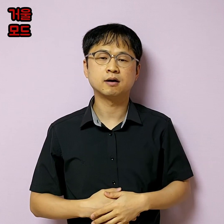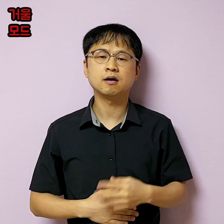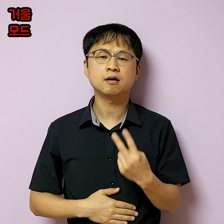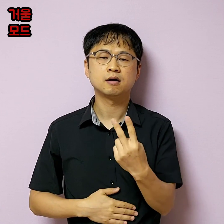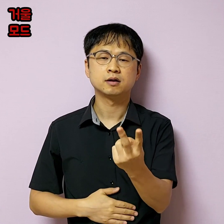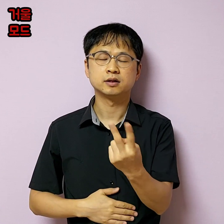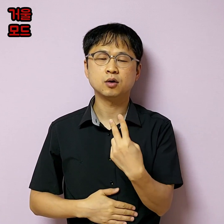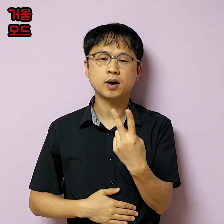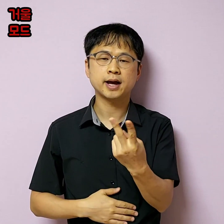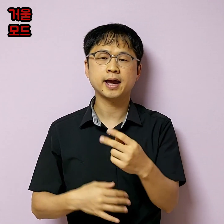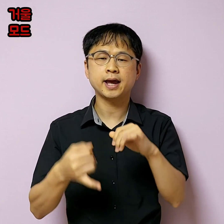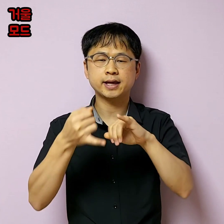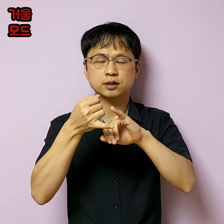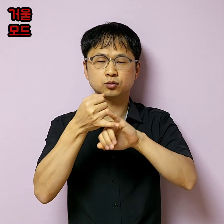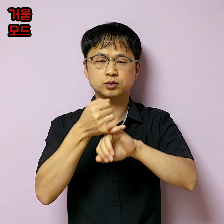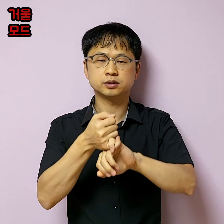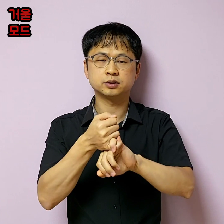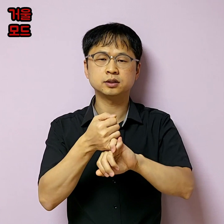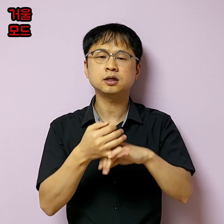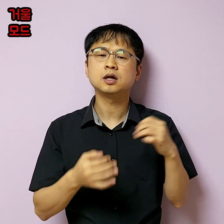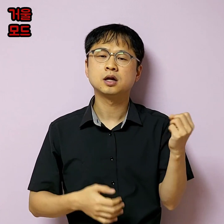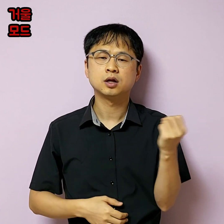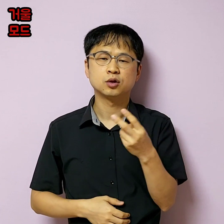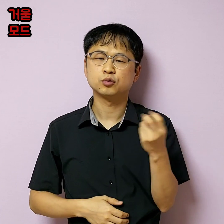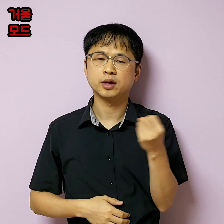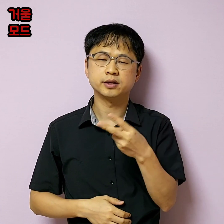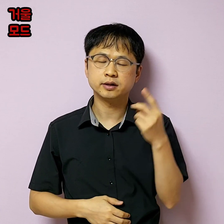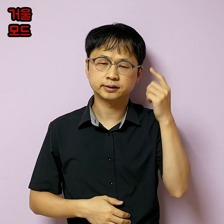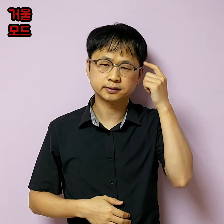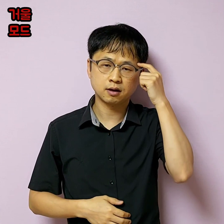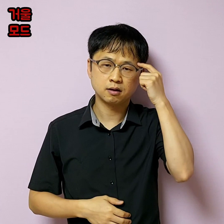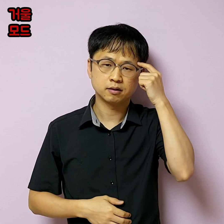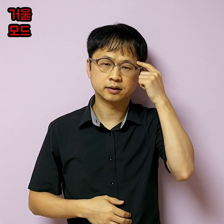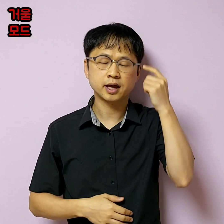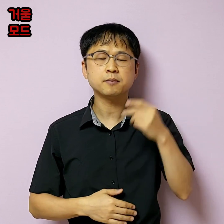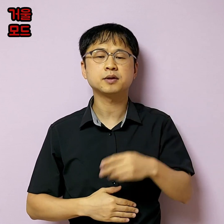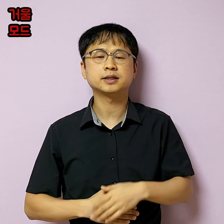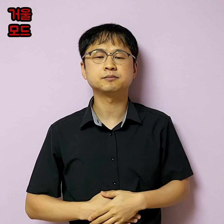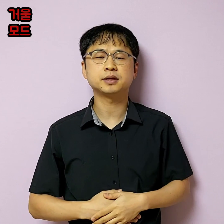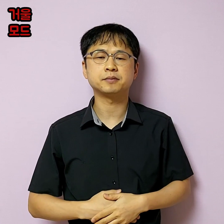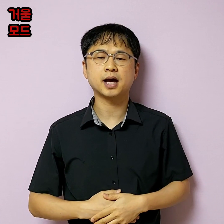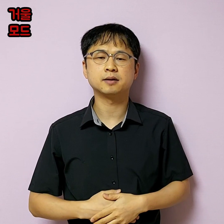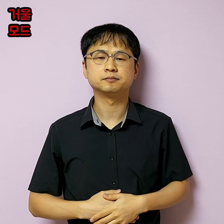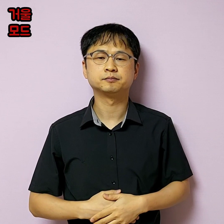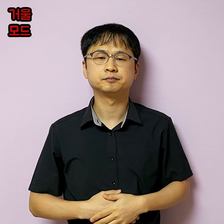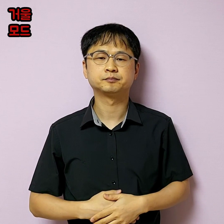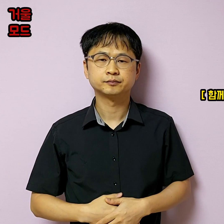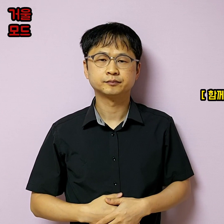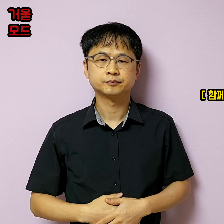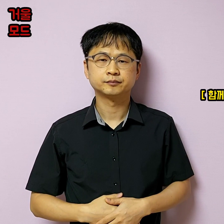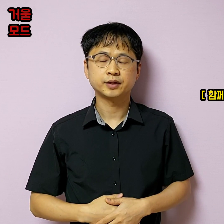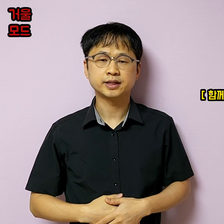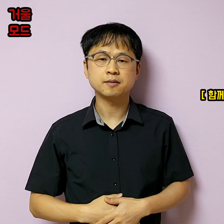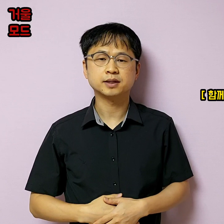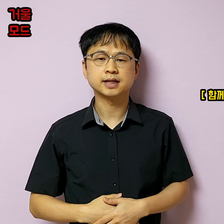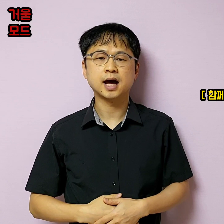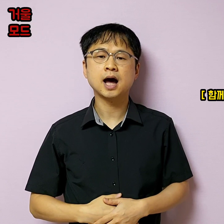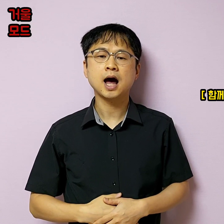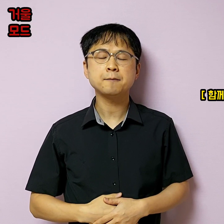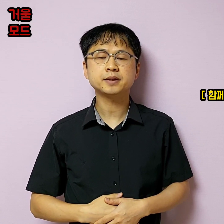그래서 너와의 약속들을 되뇌었어, 이렇게 표현하시면 됩니다. 네, 다음 가사.